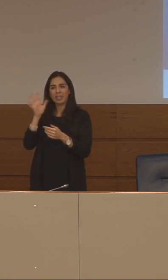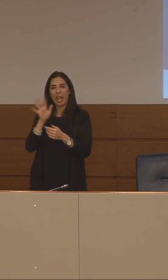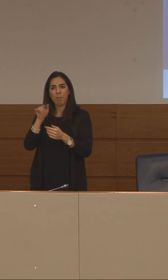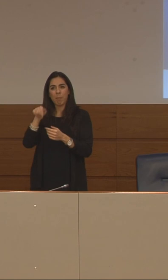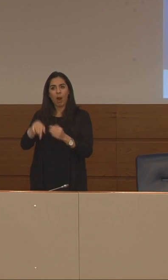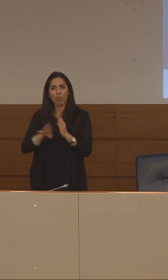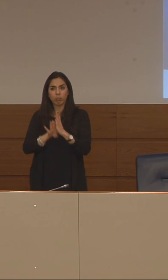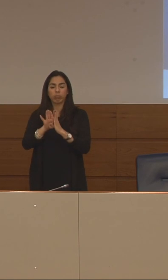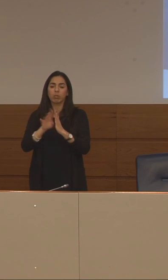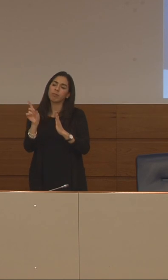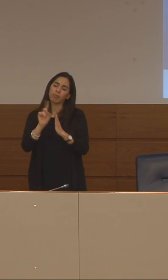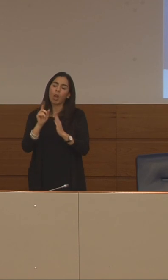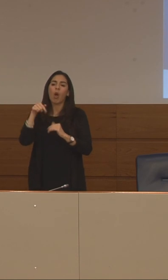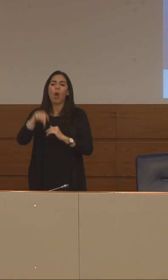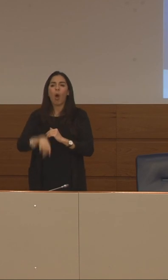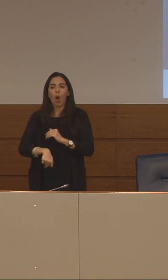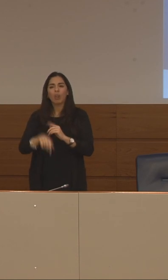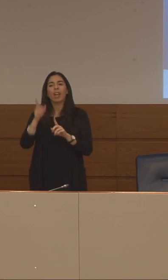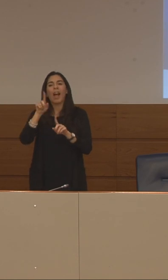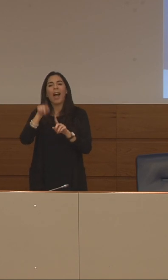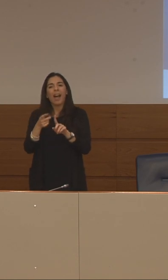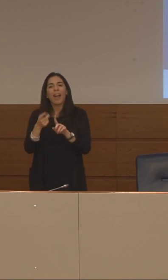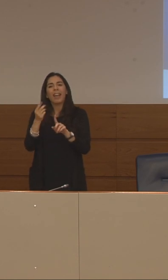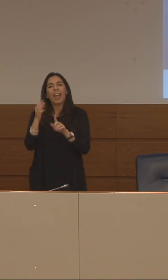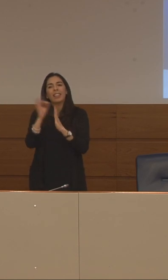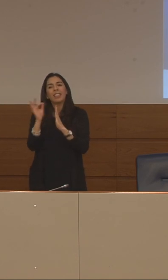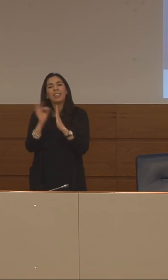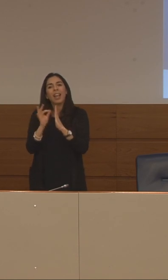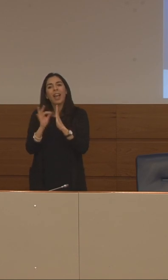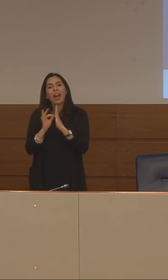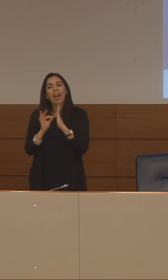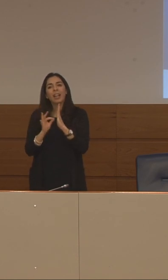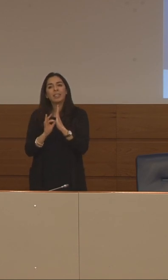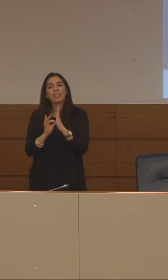che oggi sono stati caricati anche una parte dei